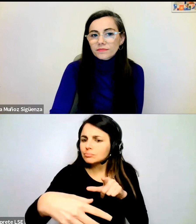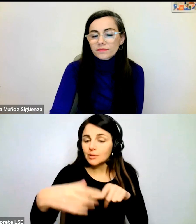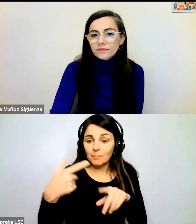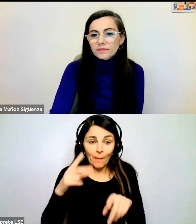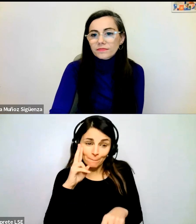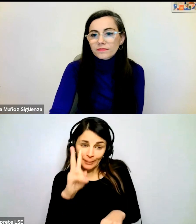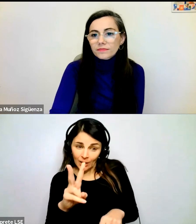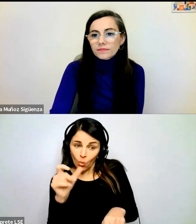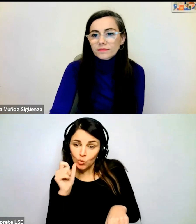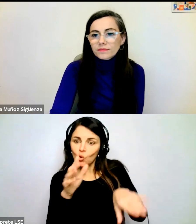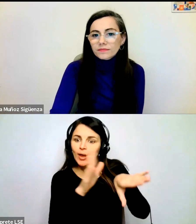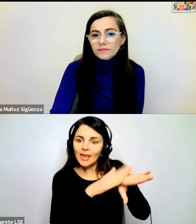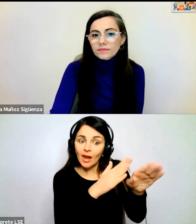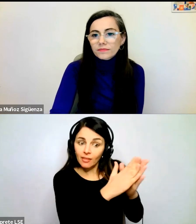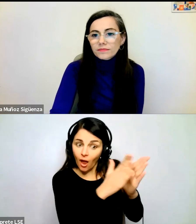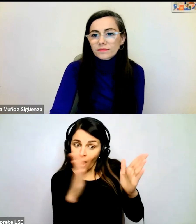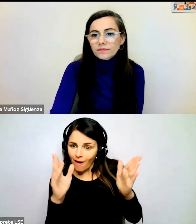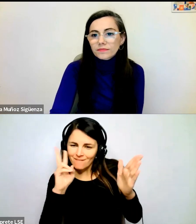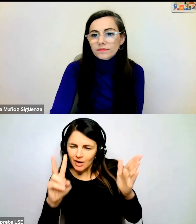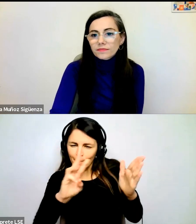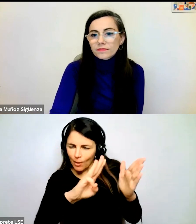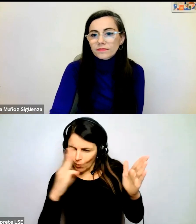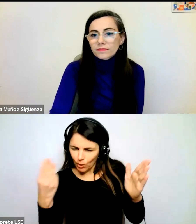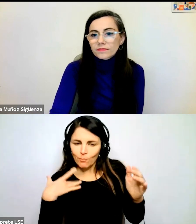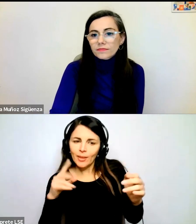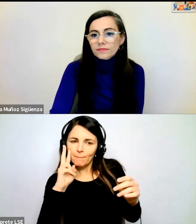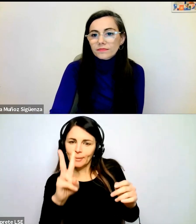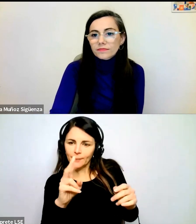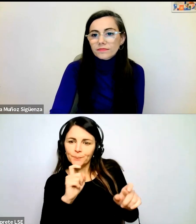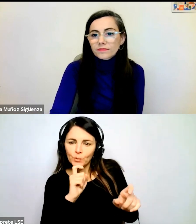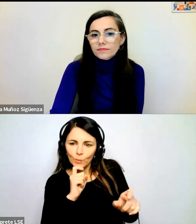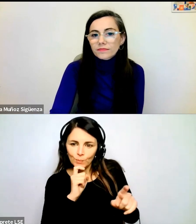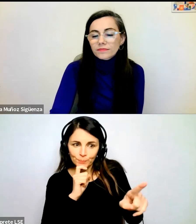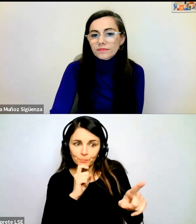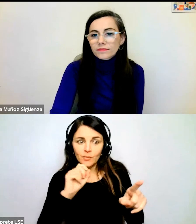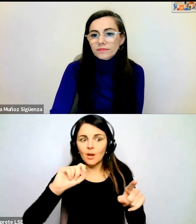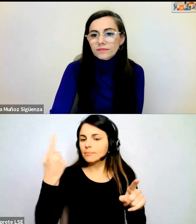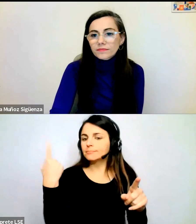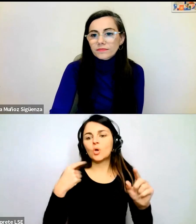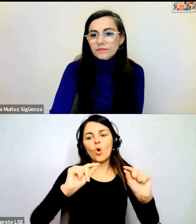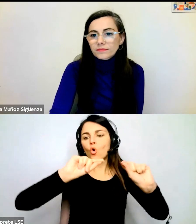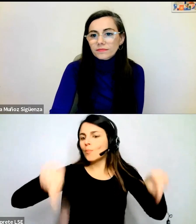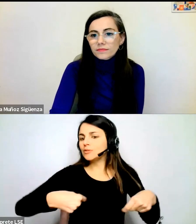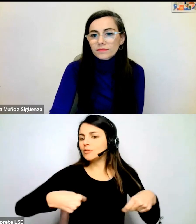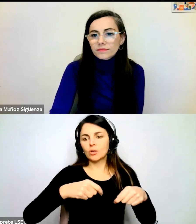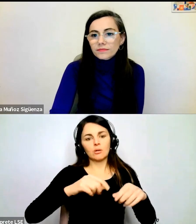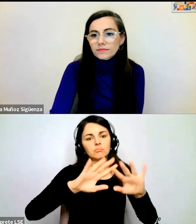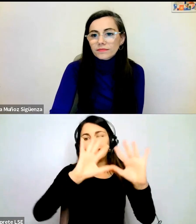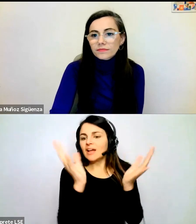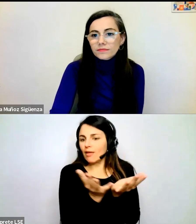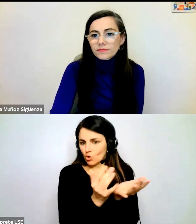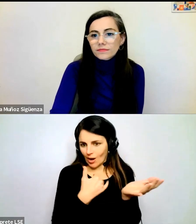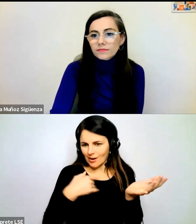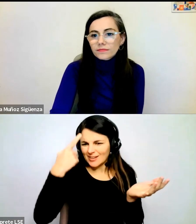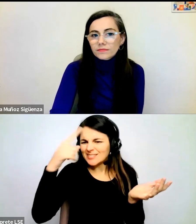derecha, en el PowerPoint que os hemos puesto, que estará las convenciones internacionales. Como sabéis, la